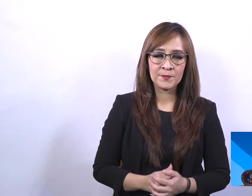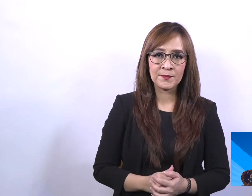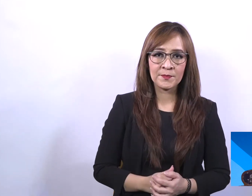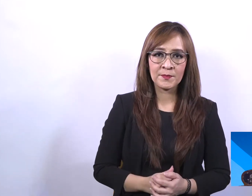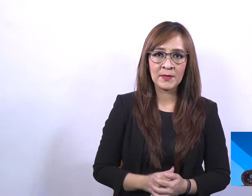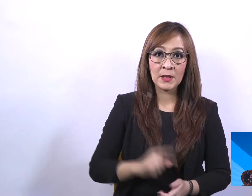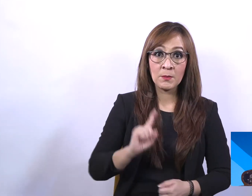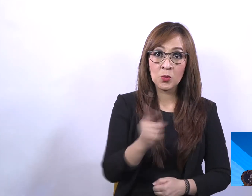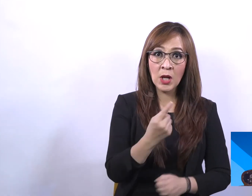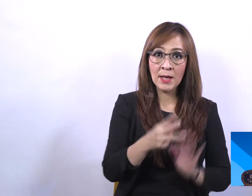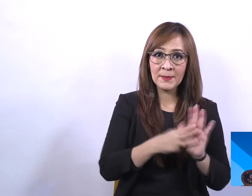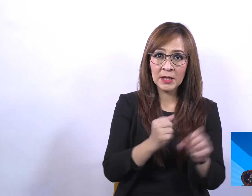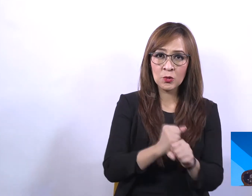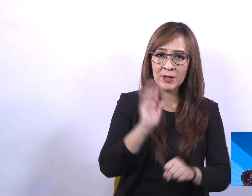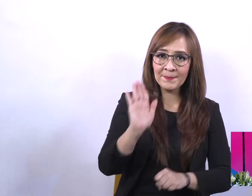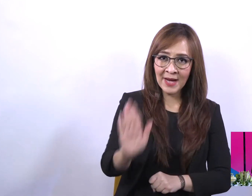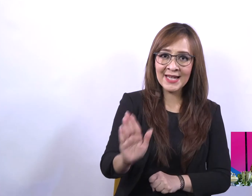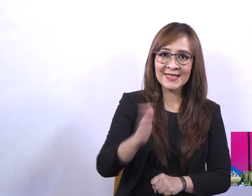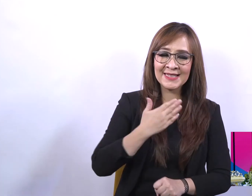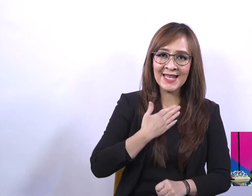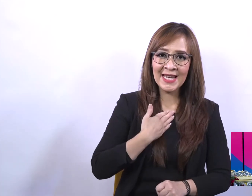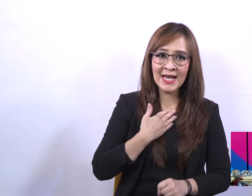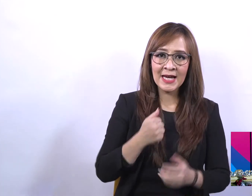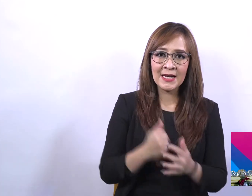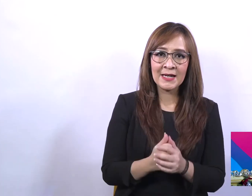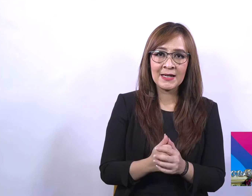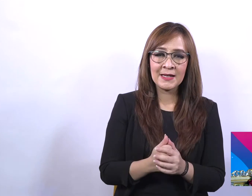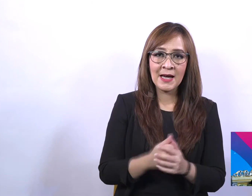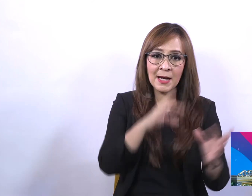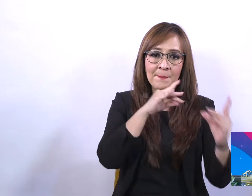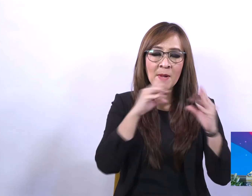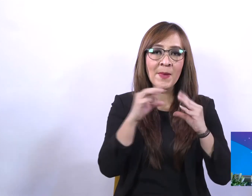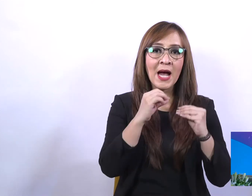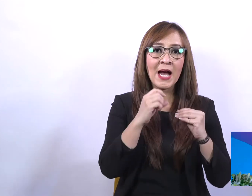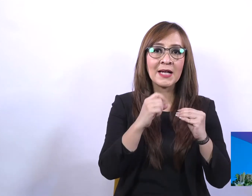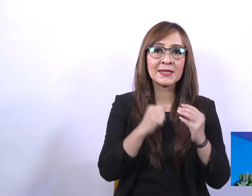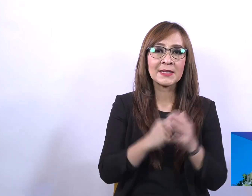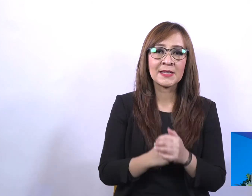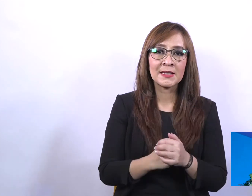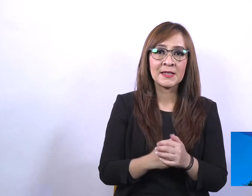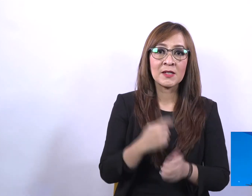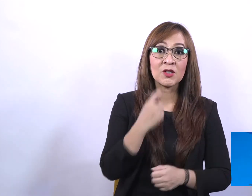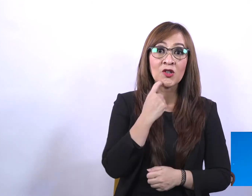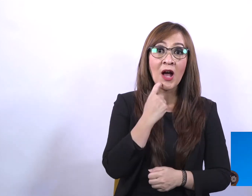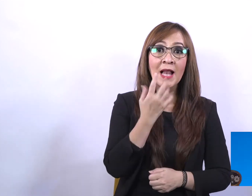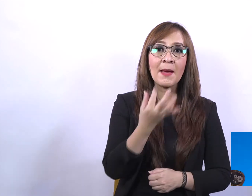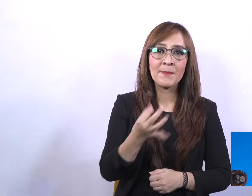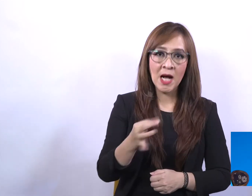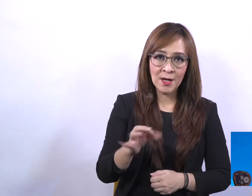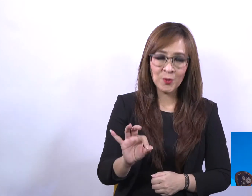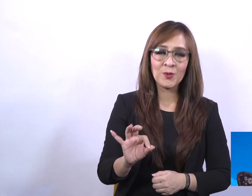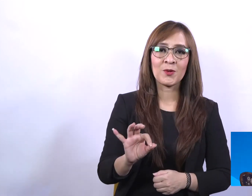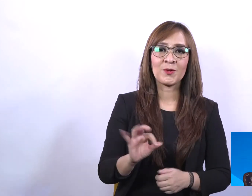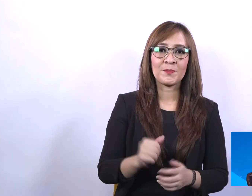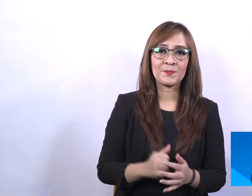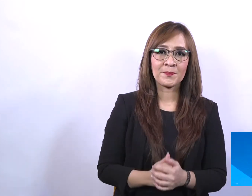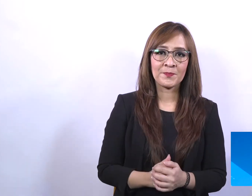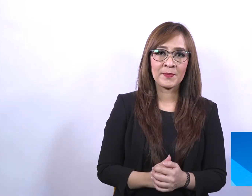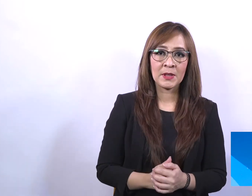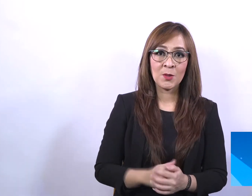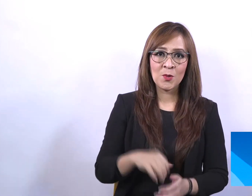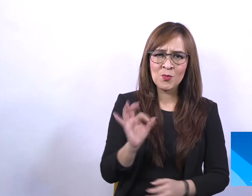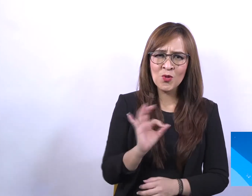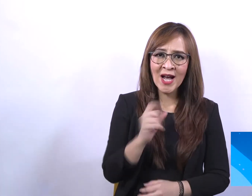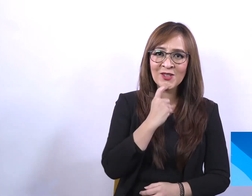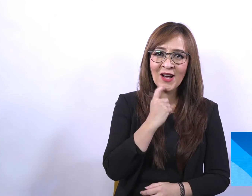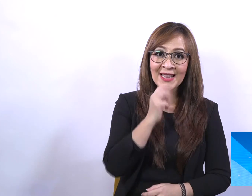dan mulai minggu depan saya akan mengupas topik yang baru dan itu 12 minggu berturut-turut jangan kuatir bukan